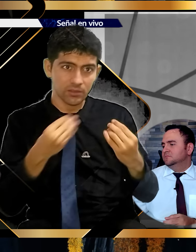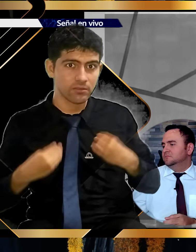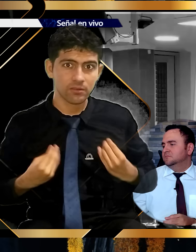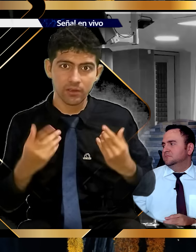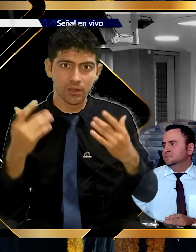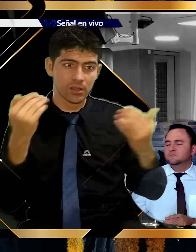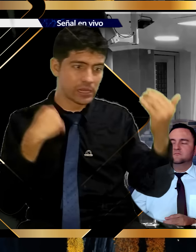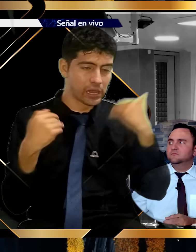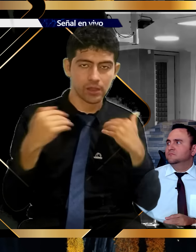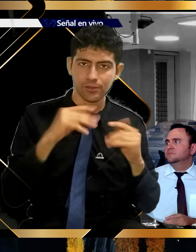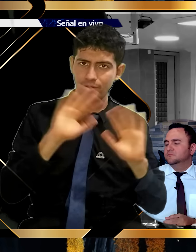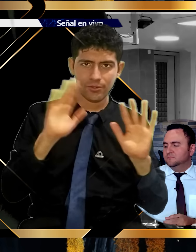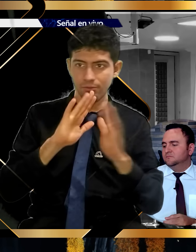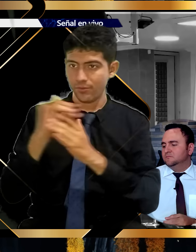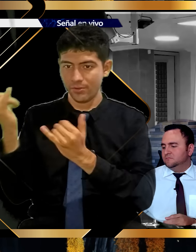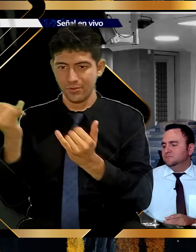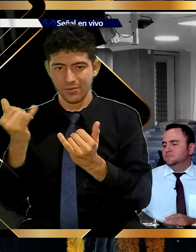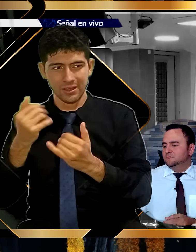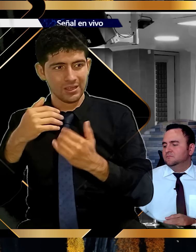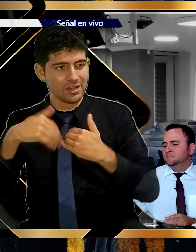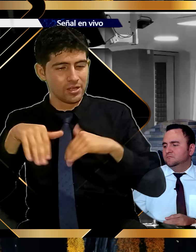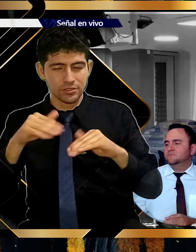vamos todos! ¡Diga gloria a Dios!